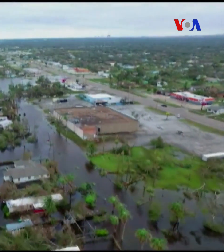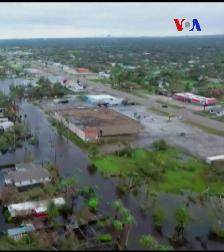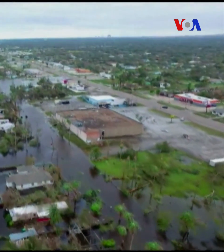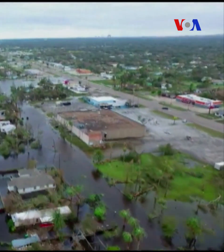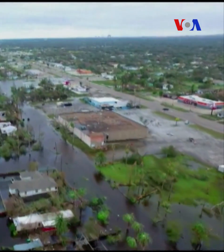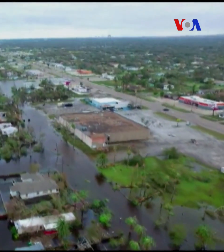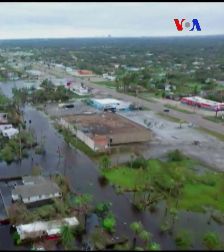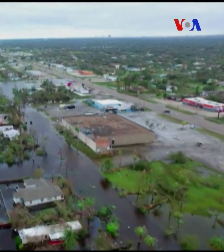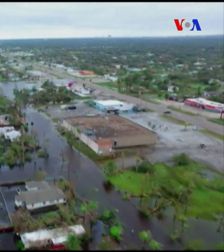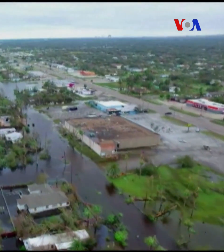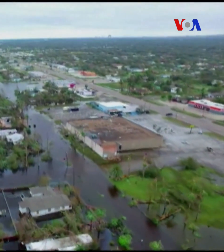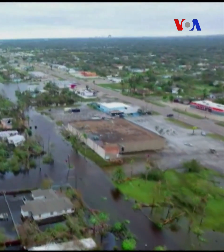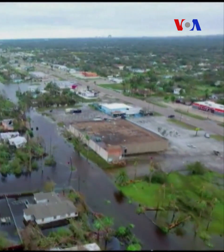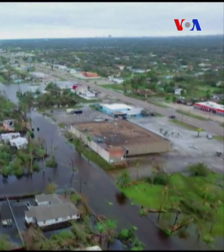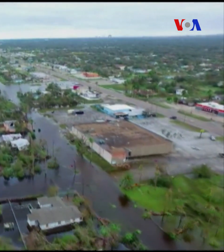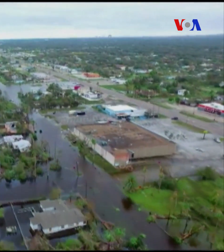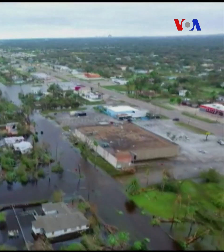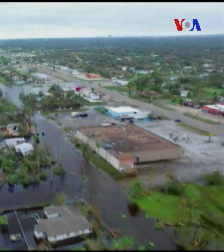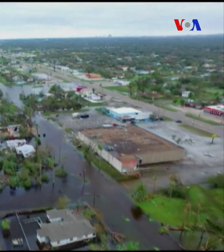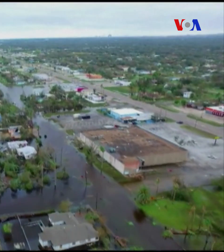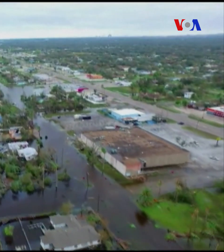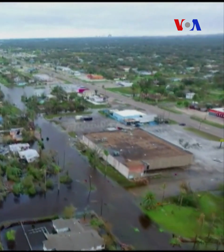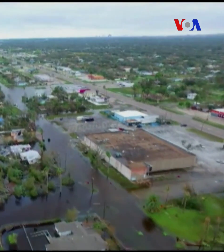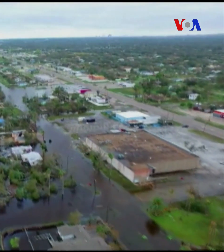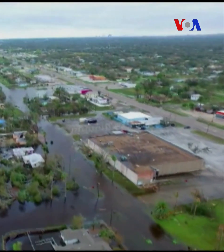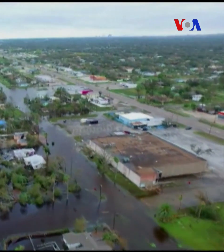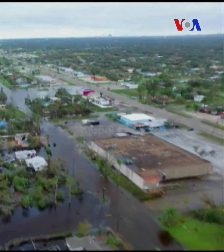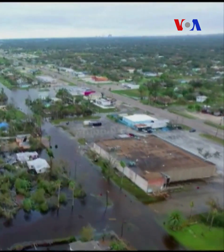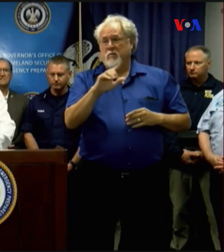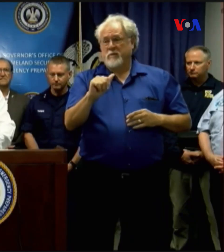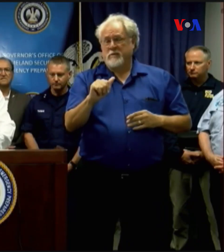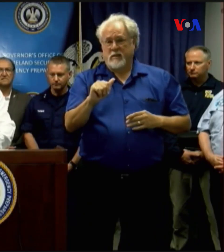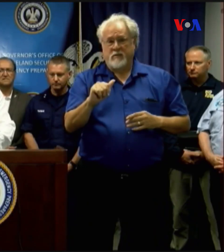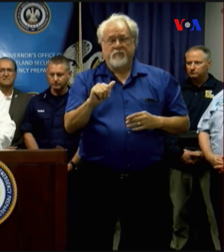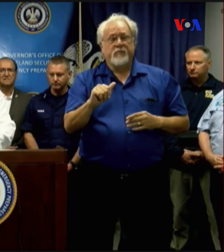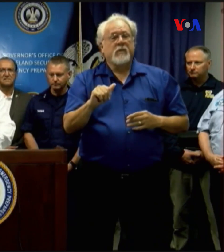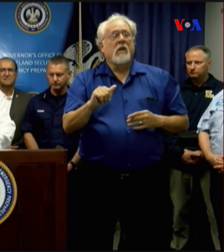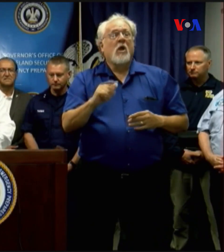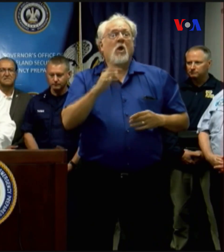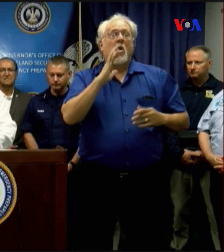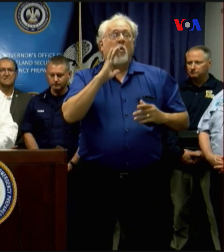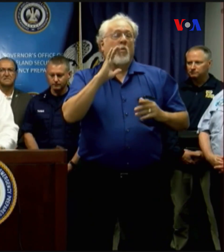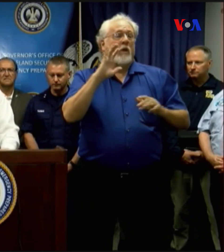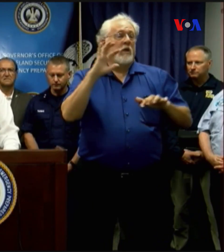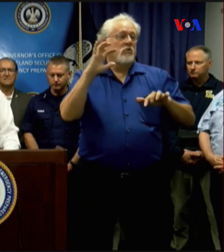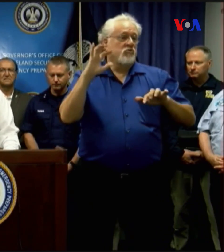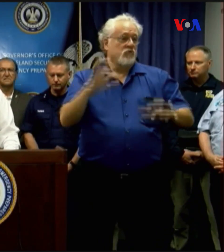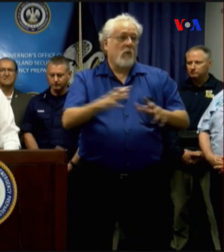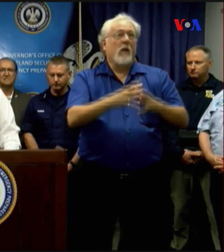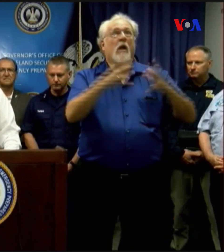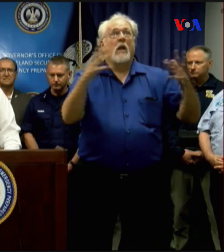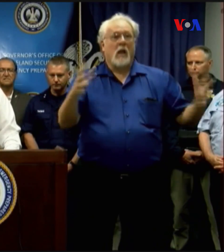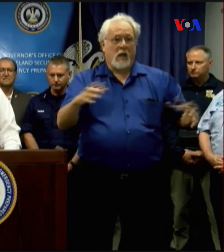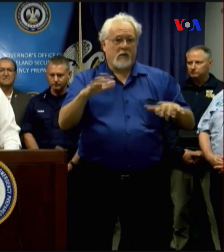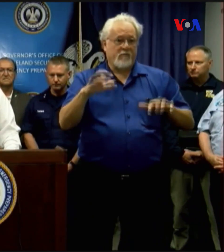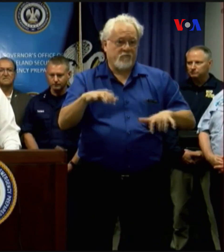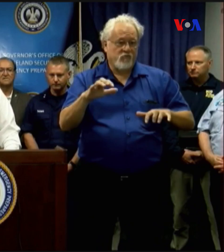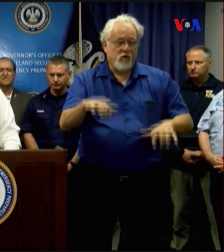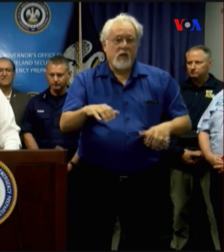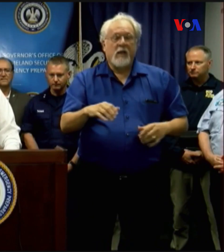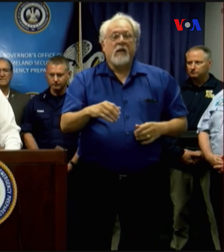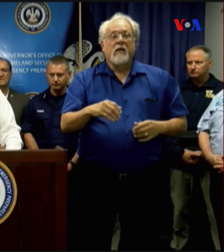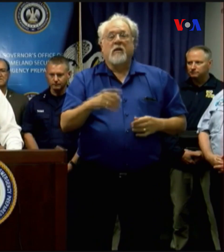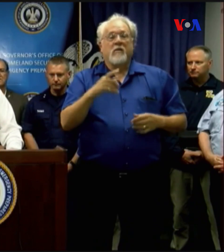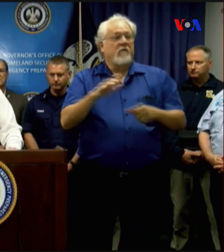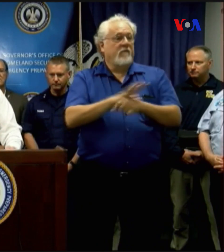estado vizinho da Louisiana, a pedido do governador John Bel Edwards. Of course, a lot of rain the